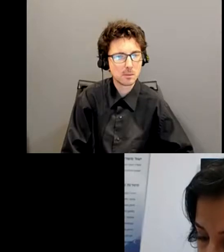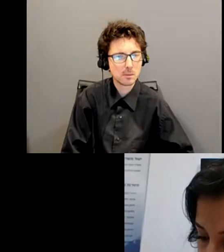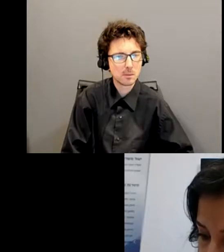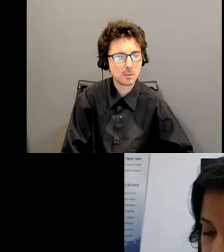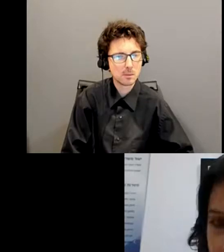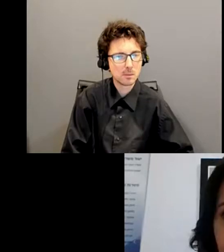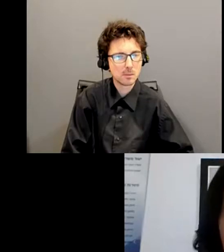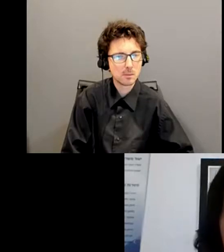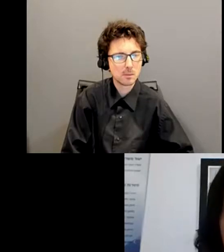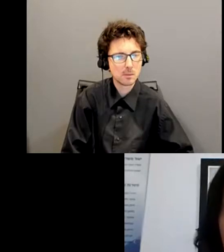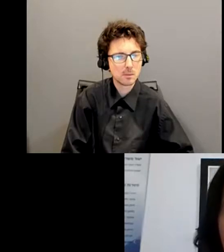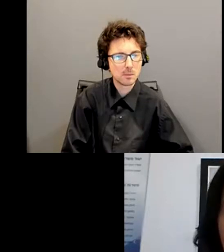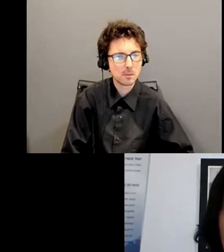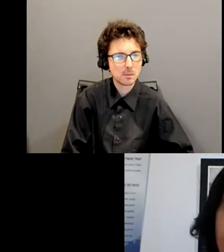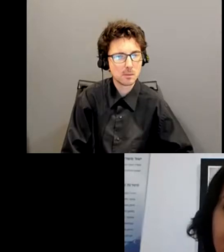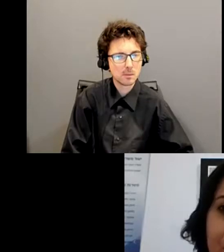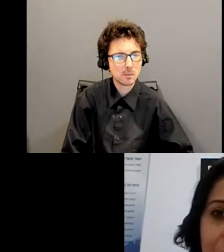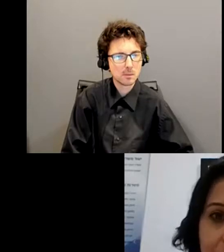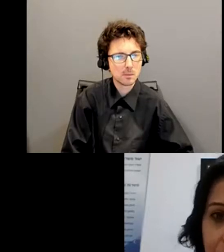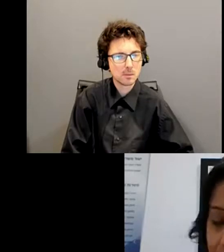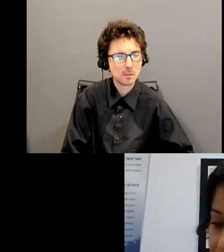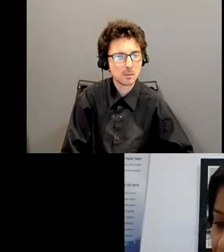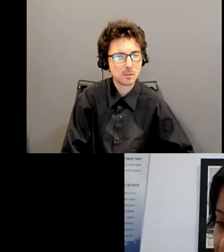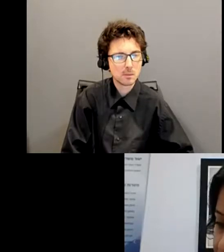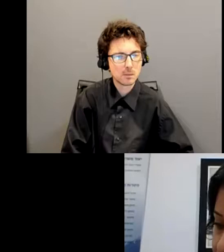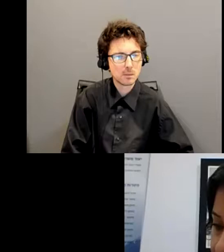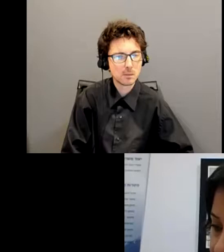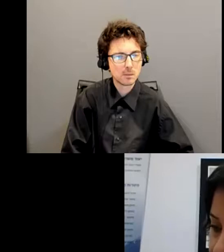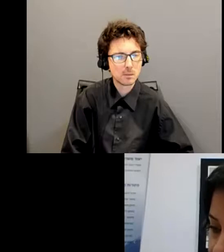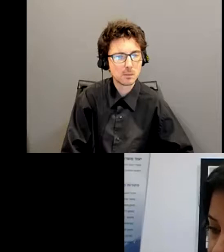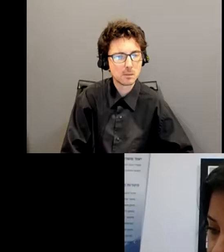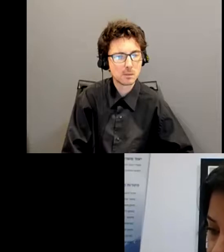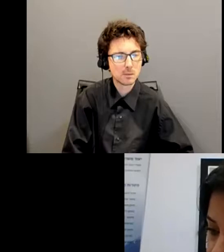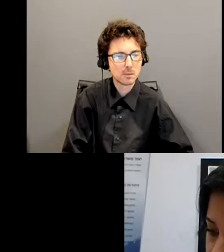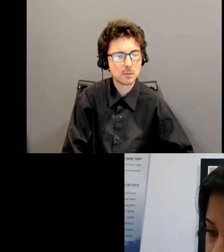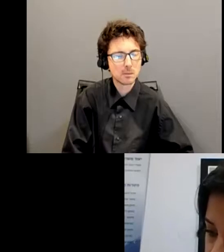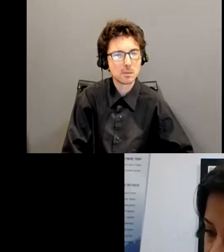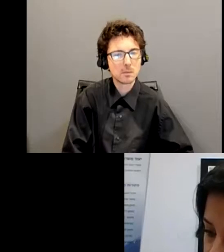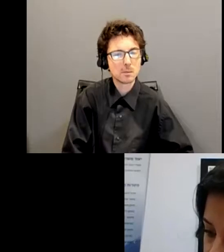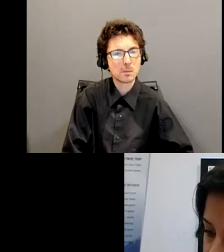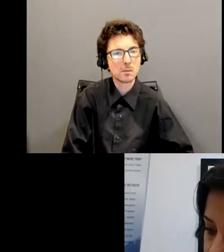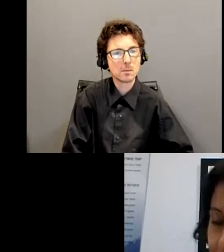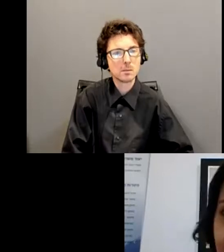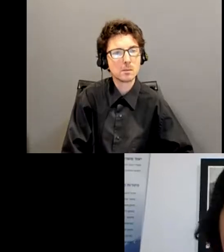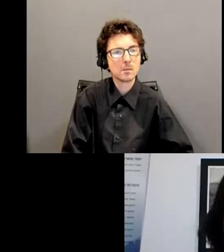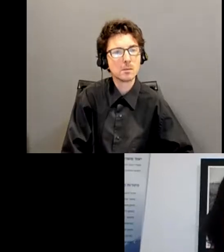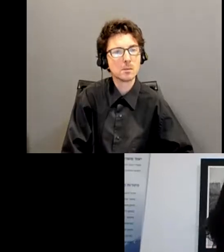وبتوفر فيها كل وسائل الحياة اللي بيحتاجها هذا الشخص.